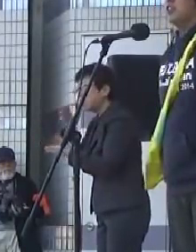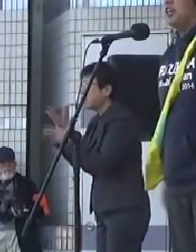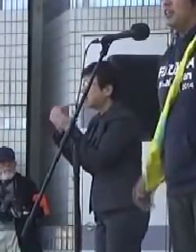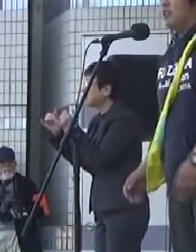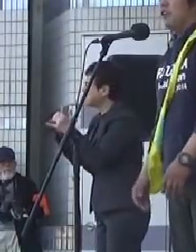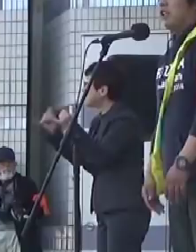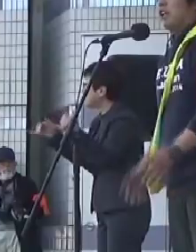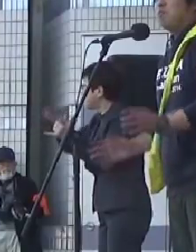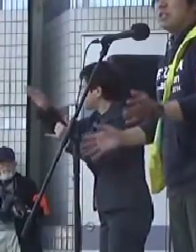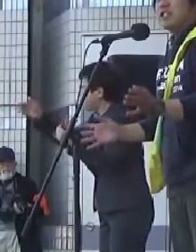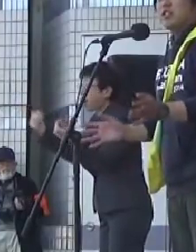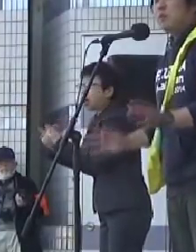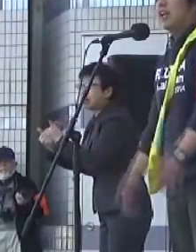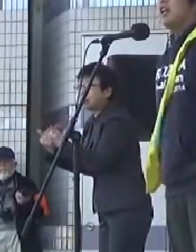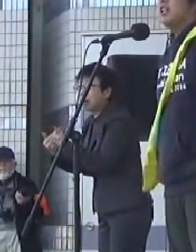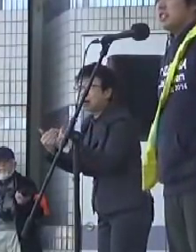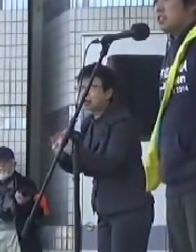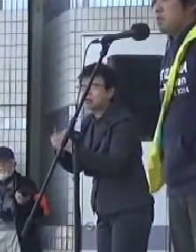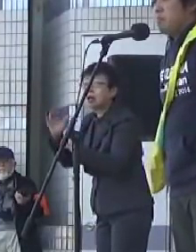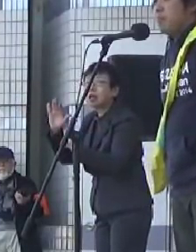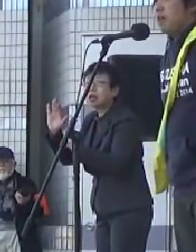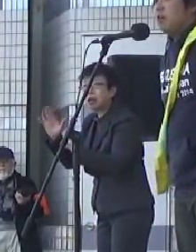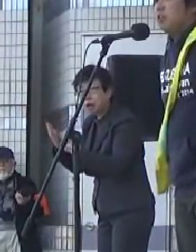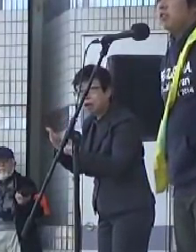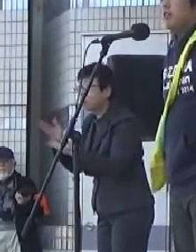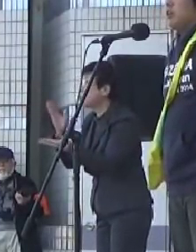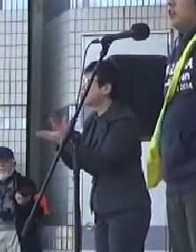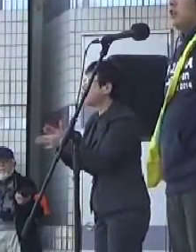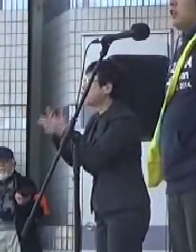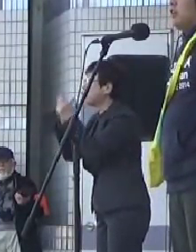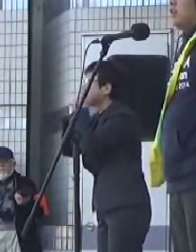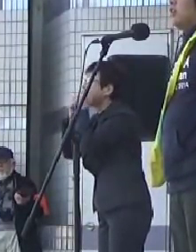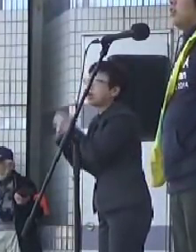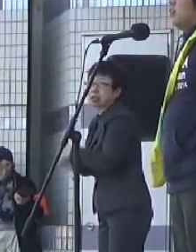対をしているのに原発が止まらないんです。